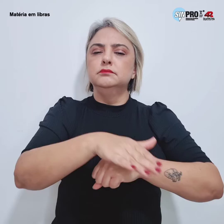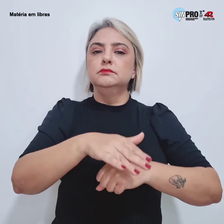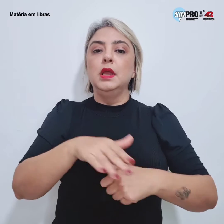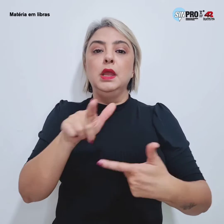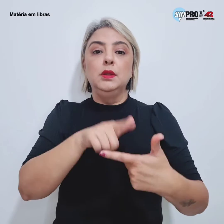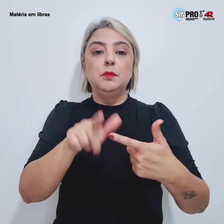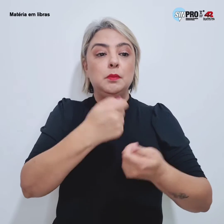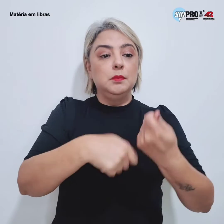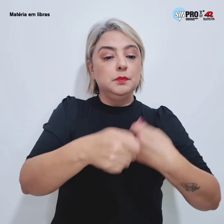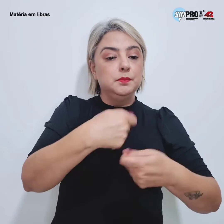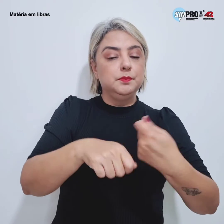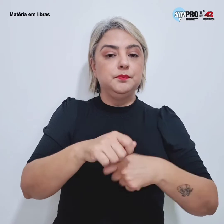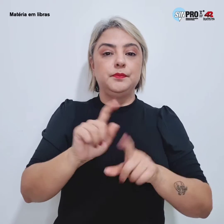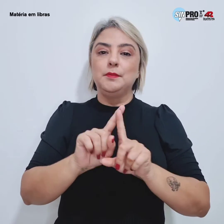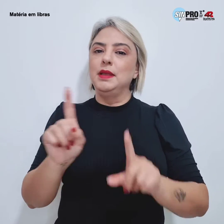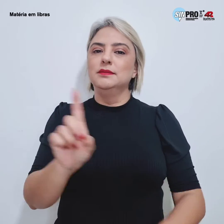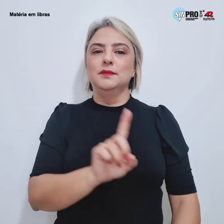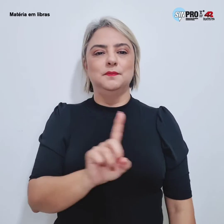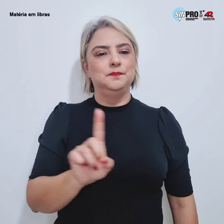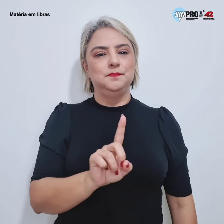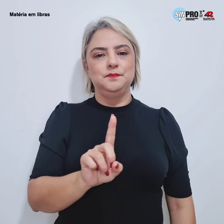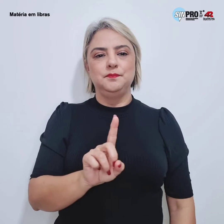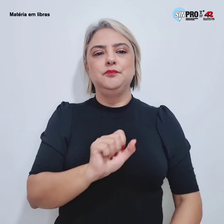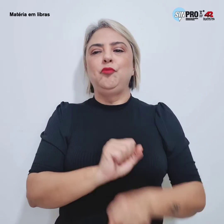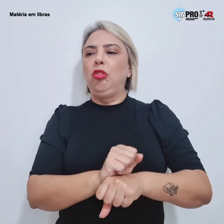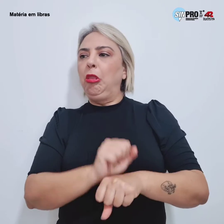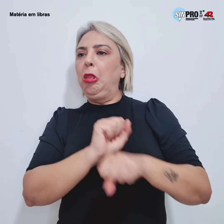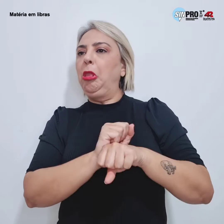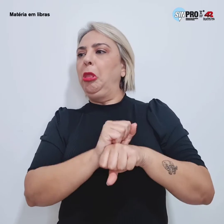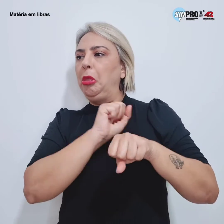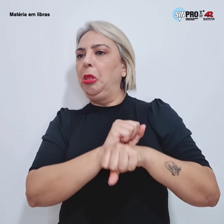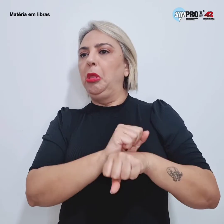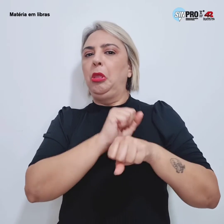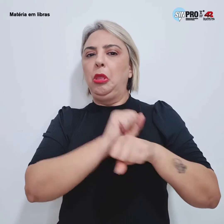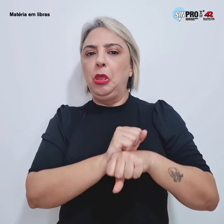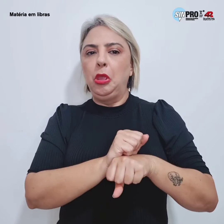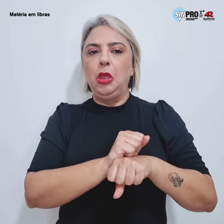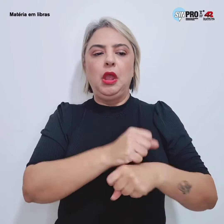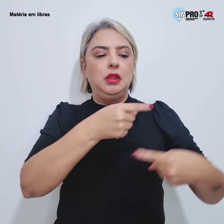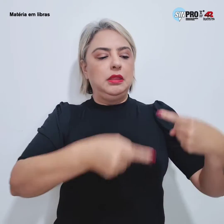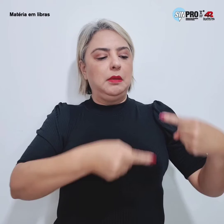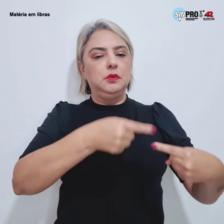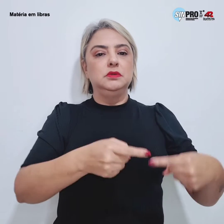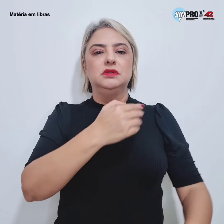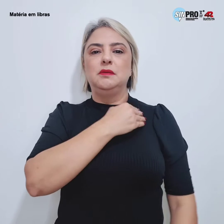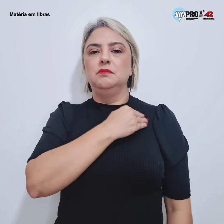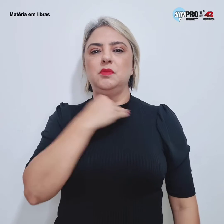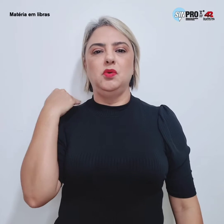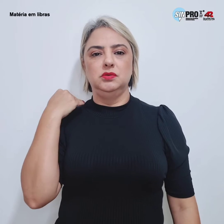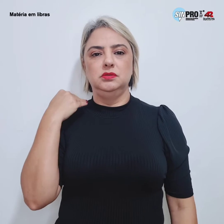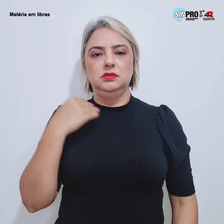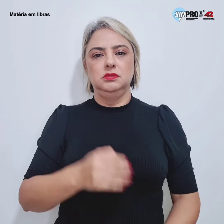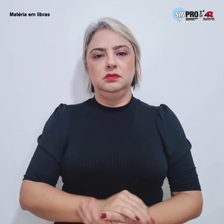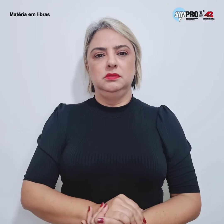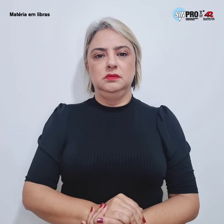superação da pandemia e da crise econômica. Mas não, está enterrada na necropolítica.